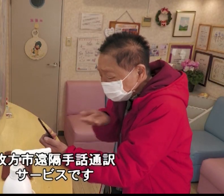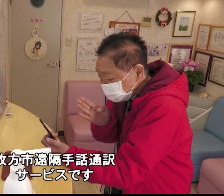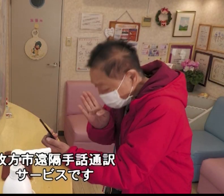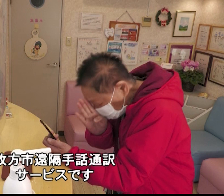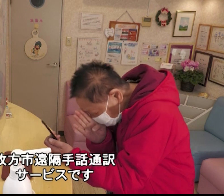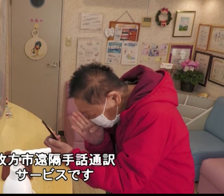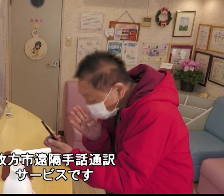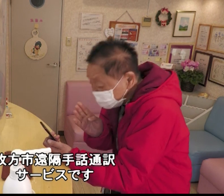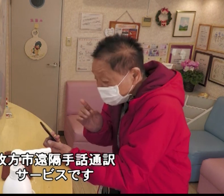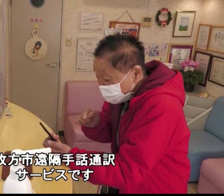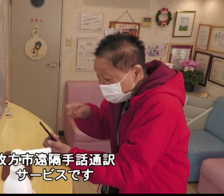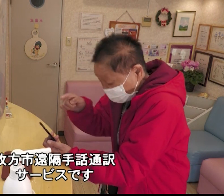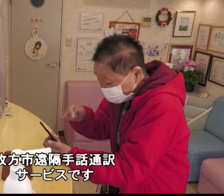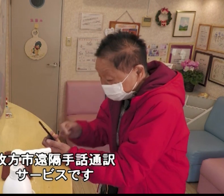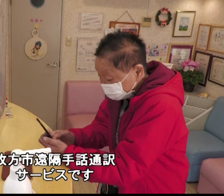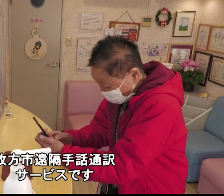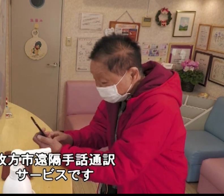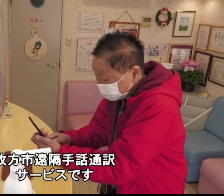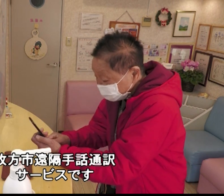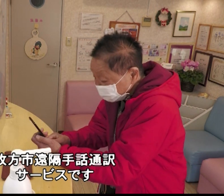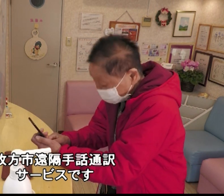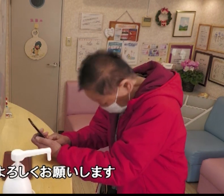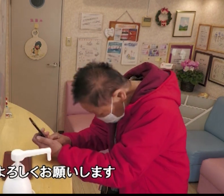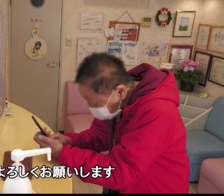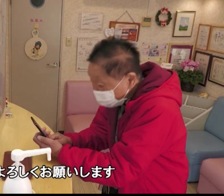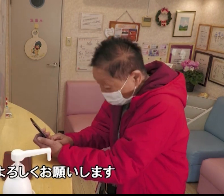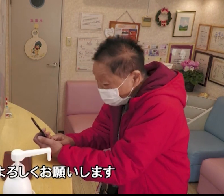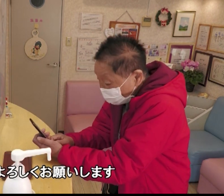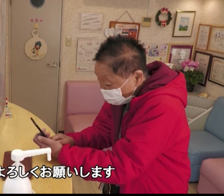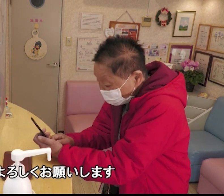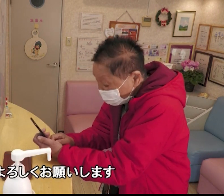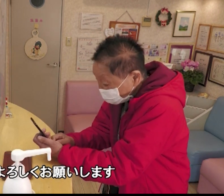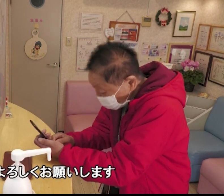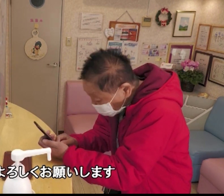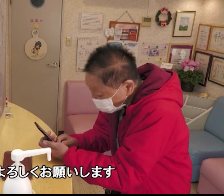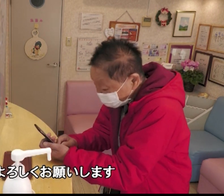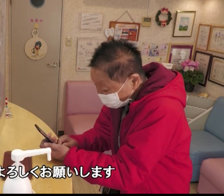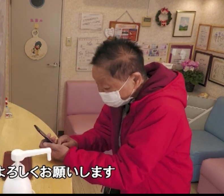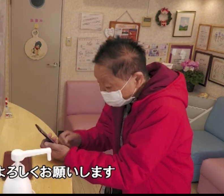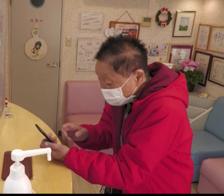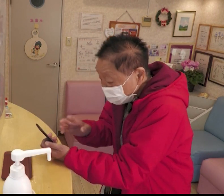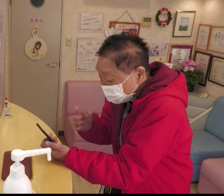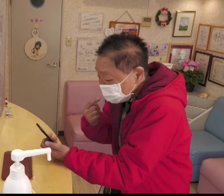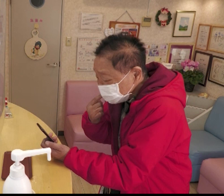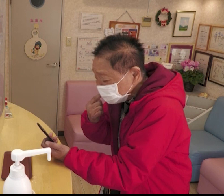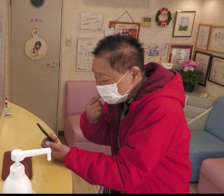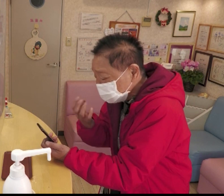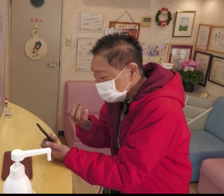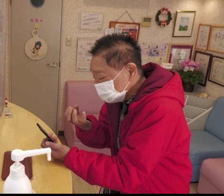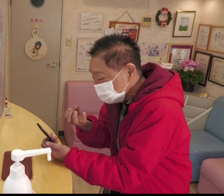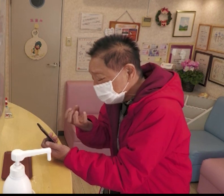ひらかた市遠隔手話通訳サービスです。よろしくお願いします。